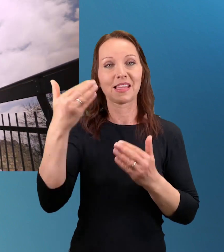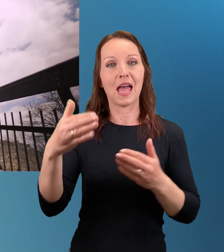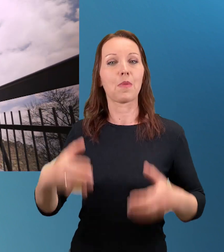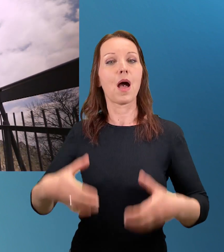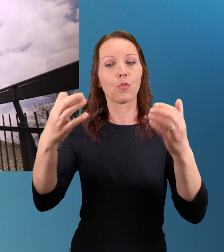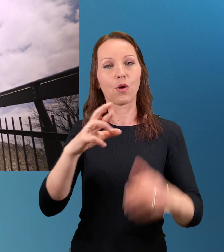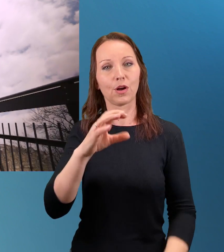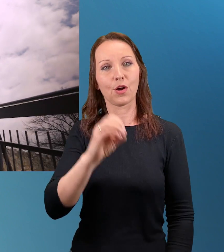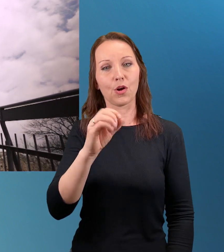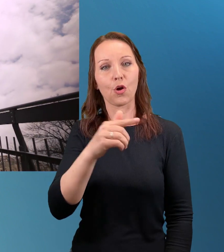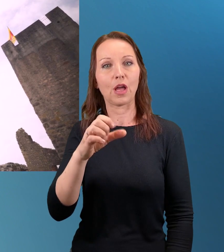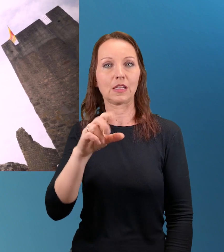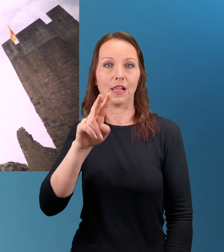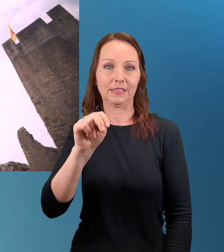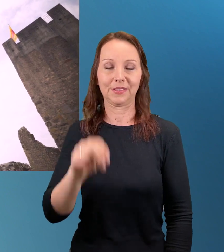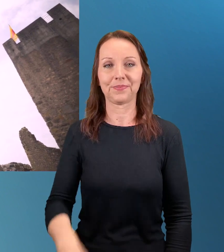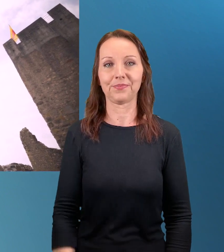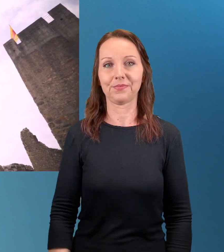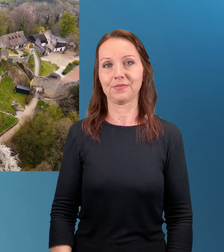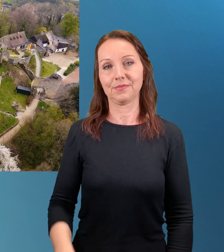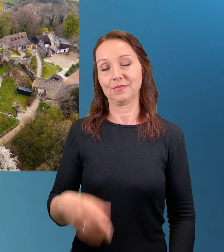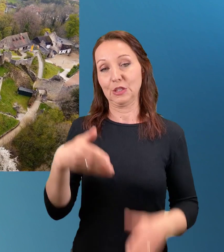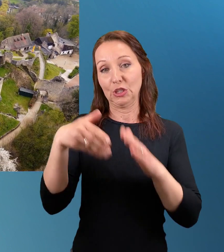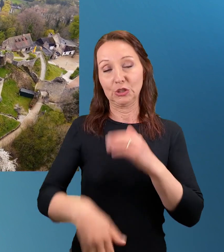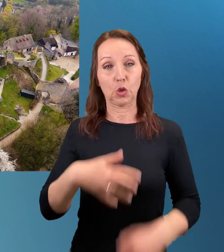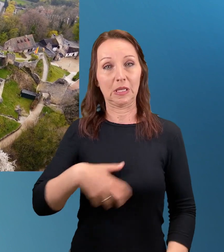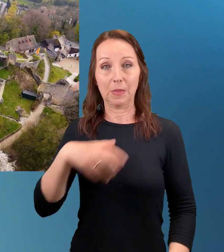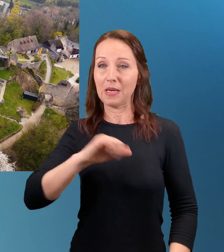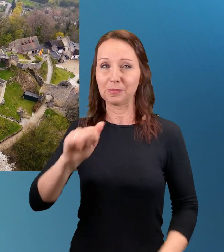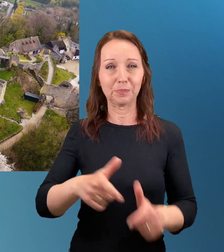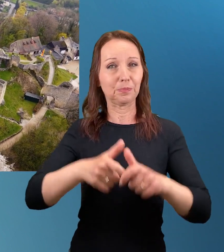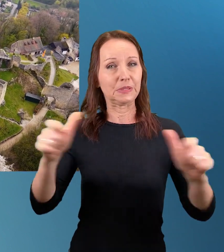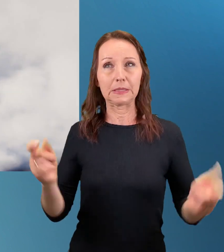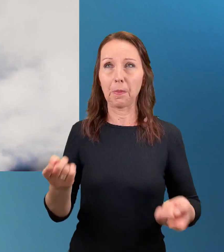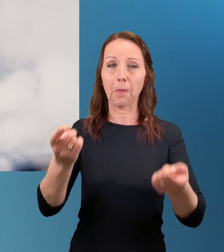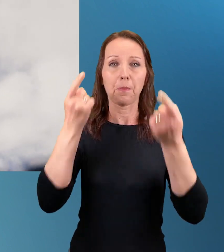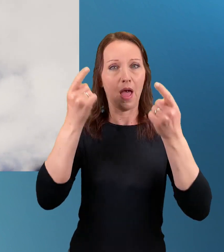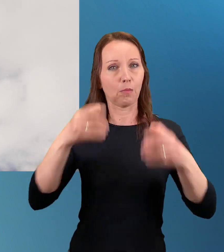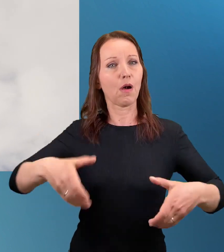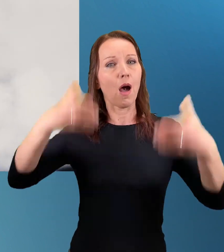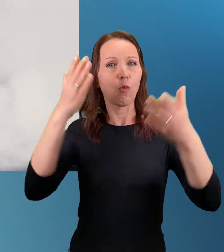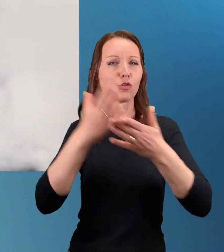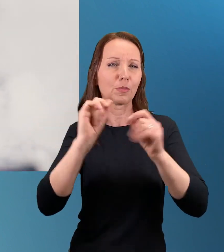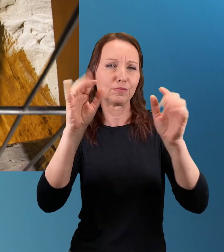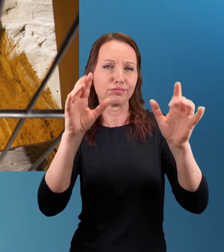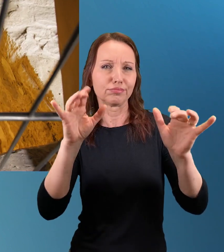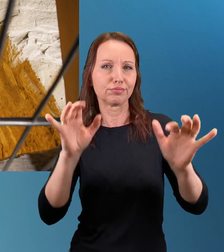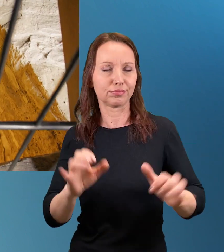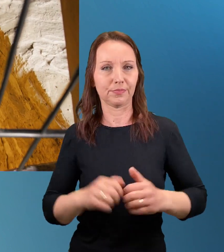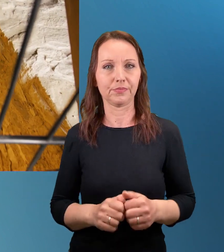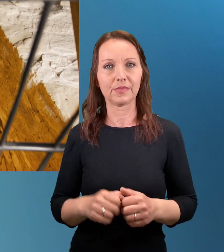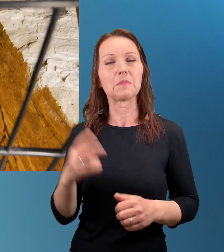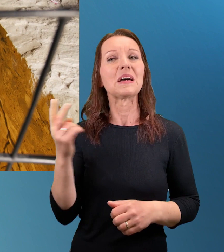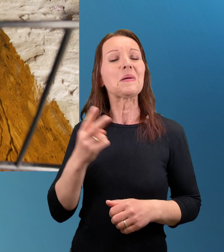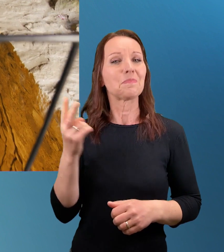Burg Rötteln. Es ist eine der größten und imposantesten Ruinen Südbadens. Und doch ertappen sich die beiden selbst dabei,